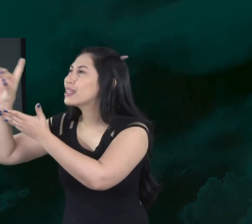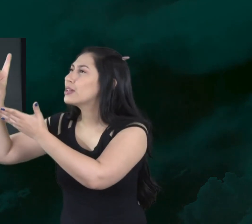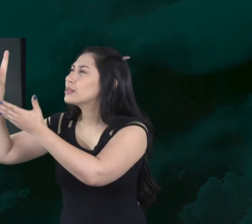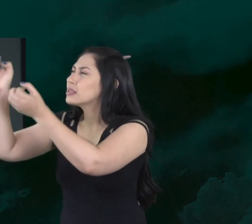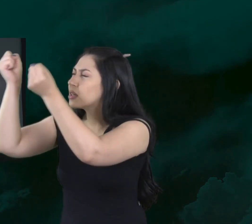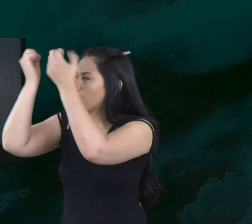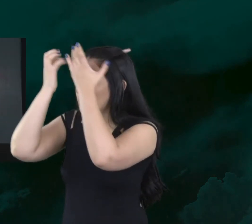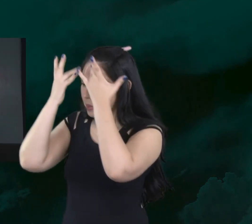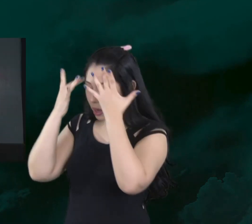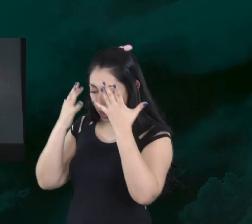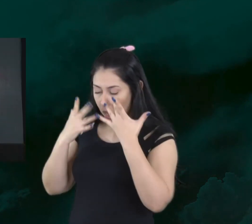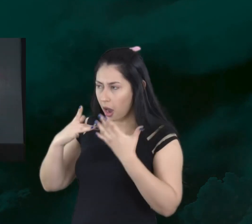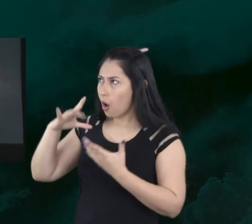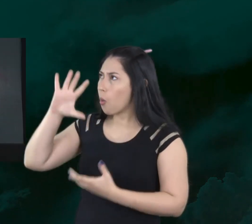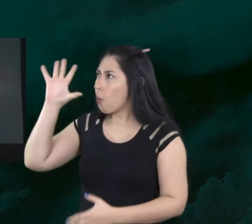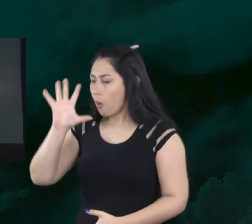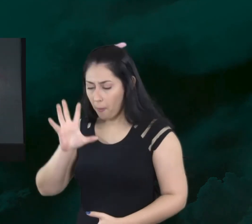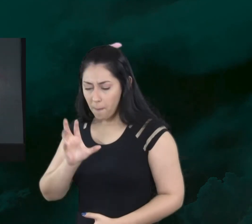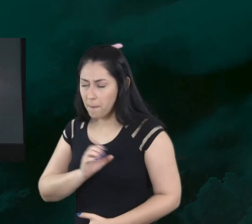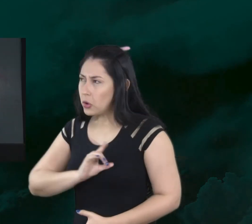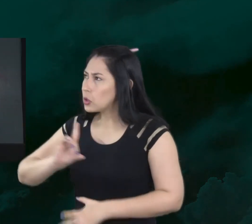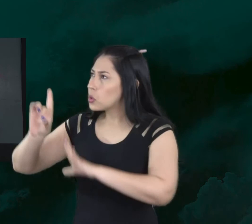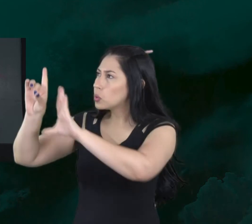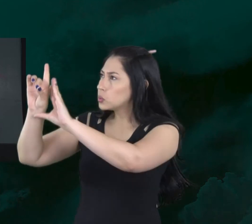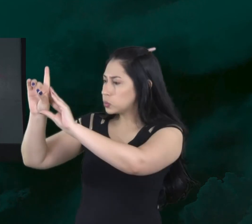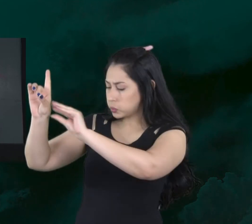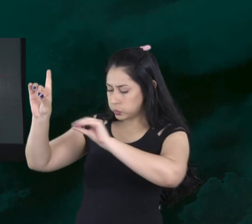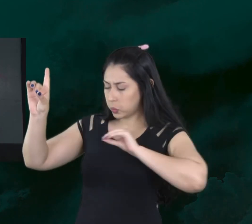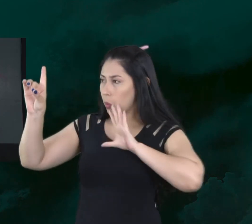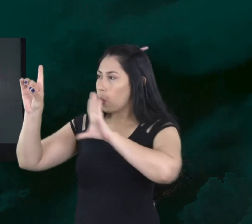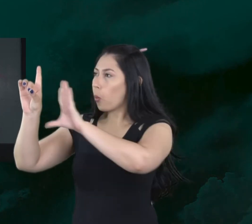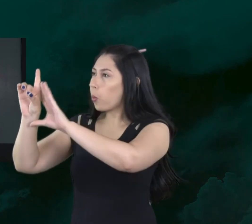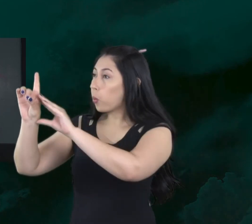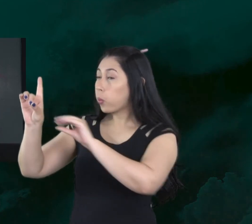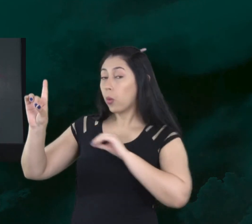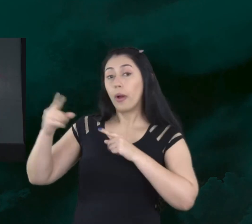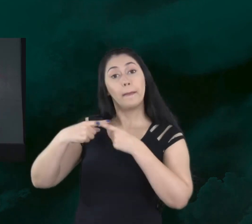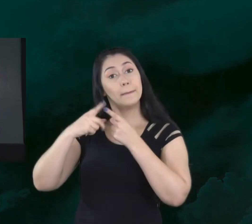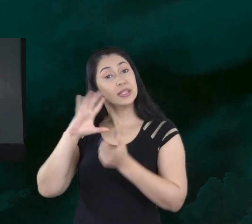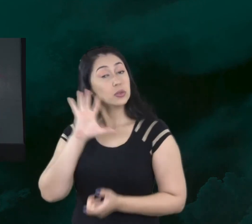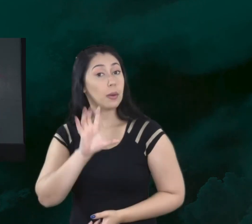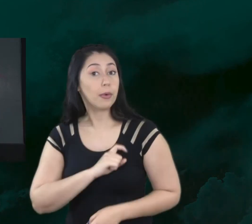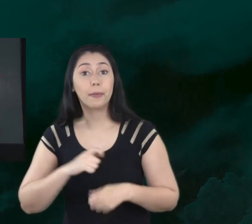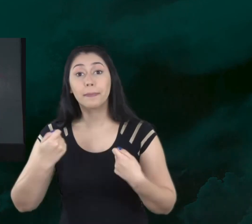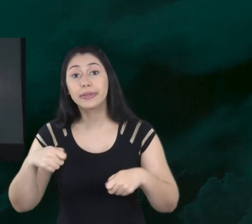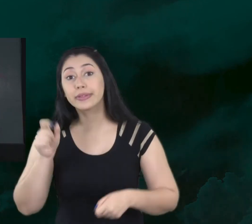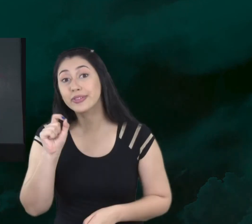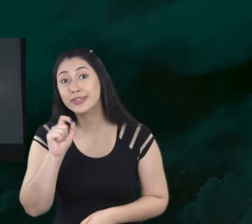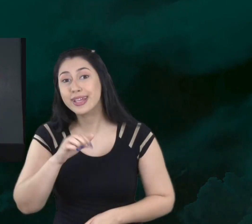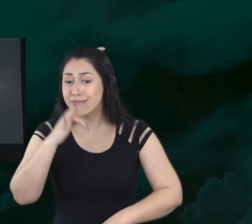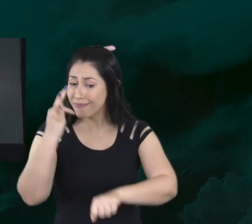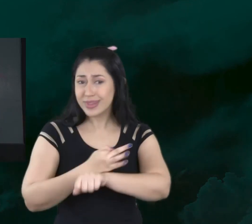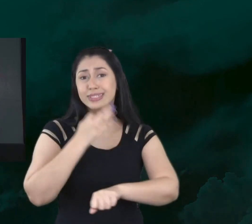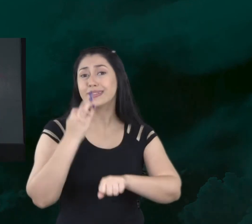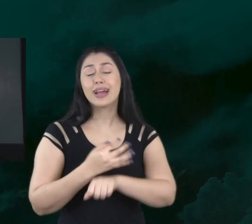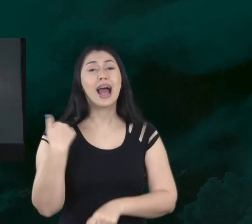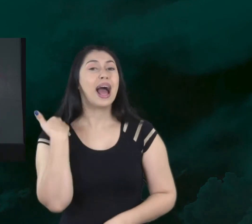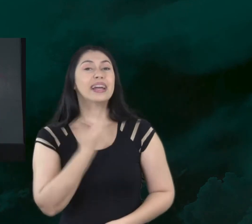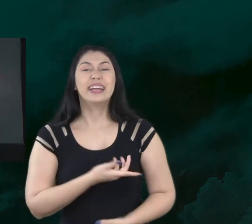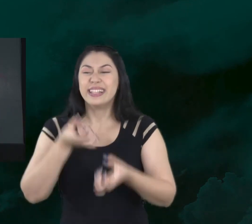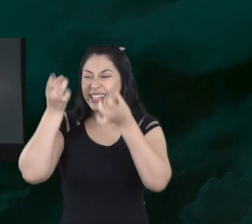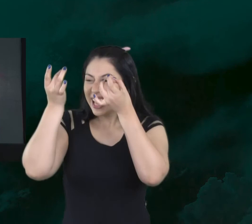essência, que é amor, e o amor precisa de perseverança, e nós não desistimos, irmãos,